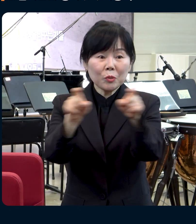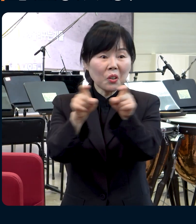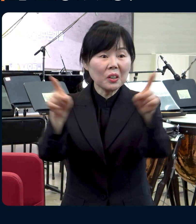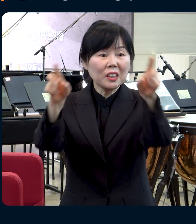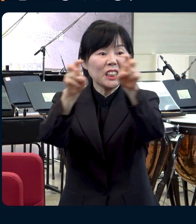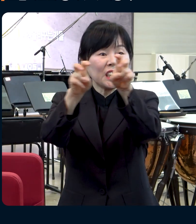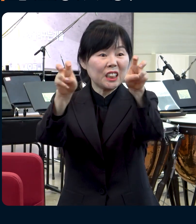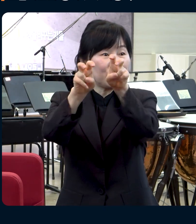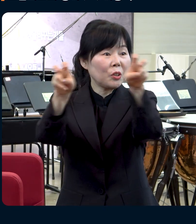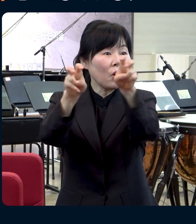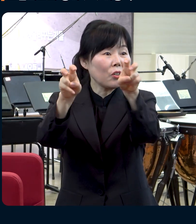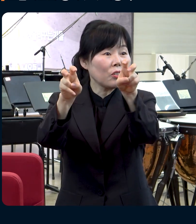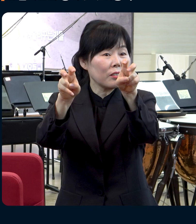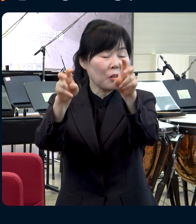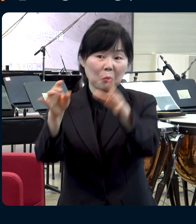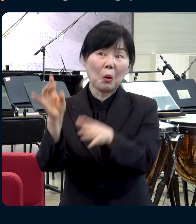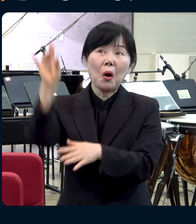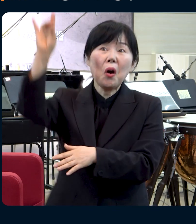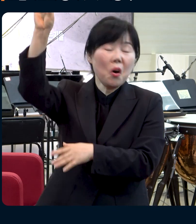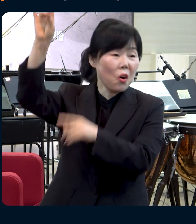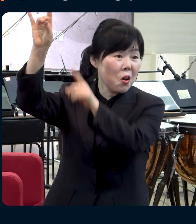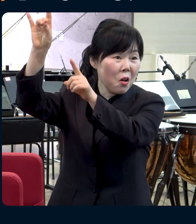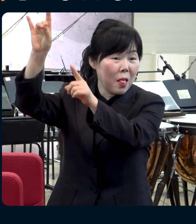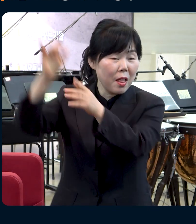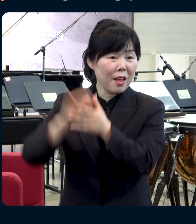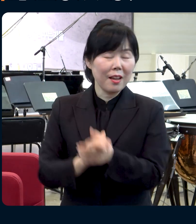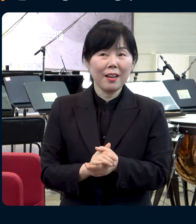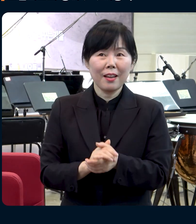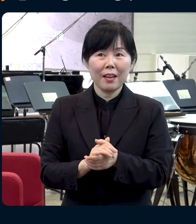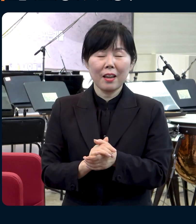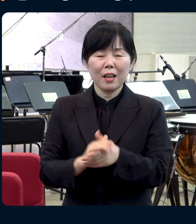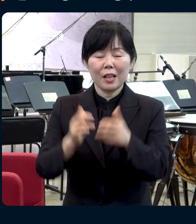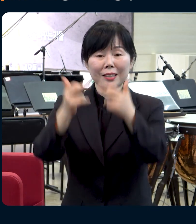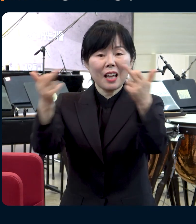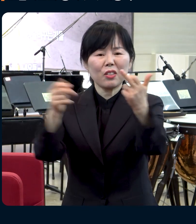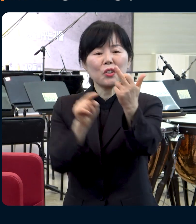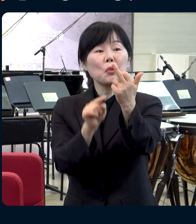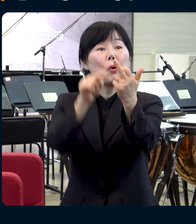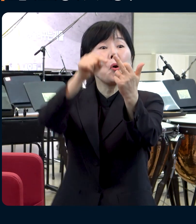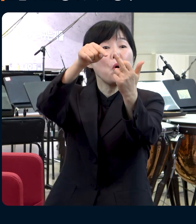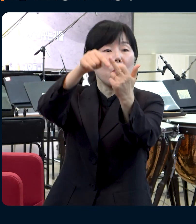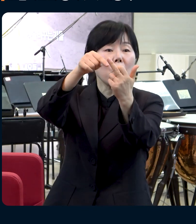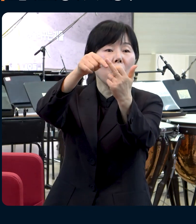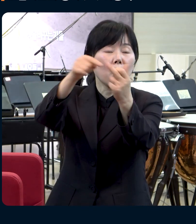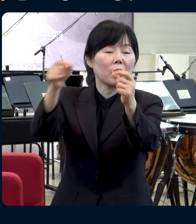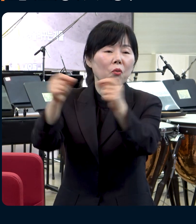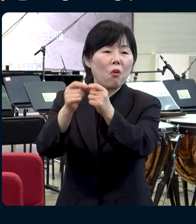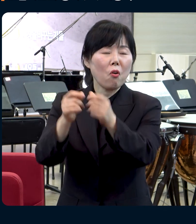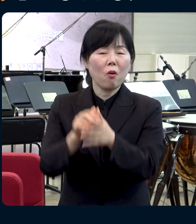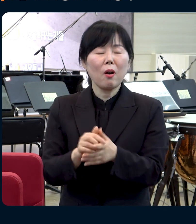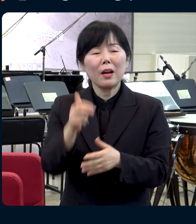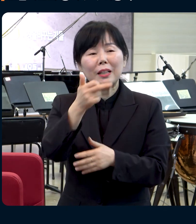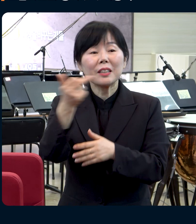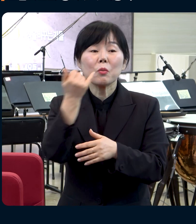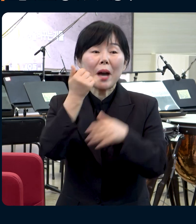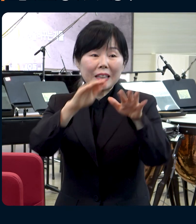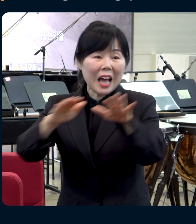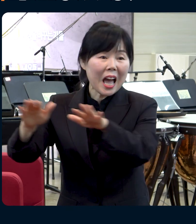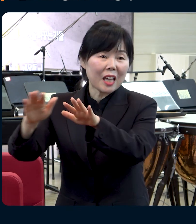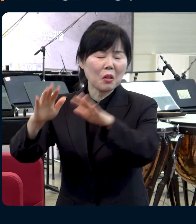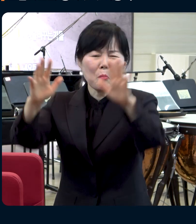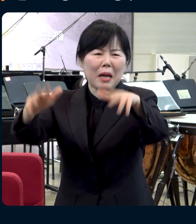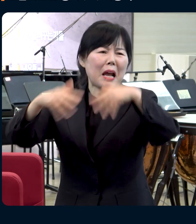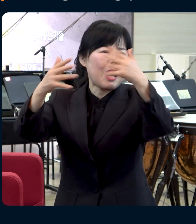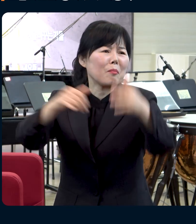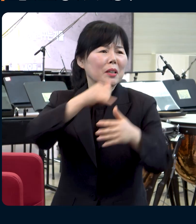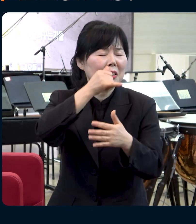굉장히 크죠. 그런데 저곳은요 산의 고산 지역이고요, 바로 앞에는 태평양의 바람이 붑니다. 그러니까